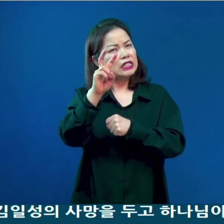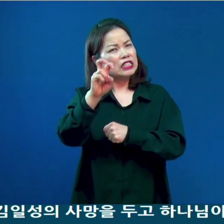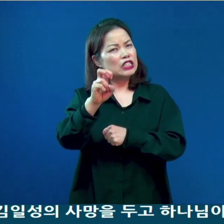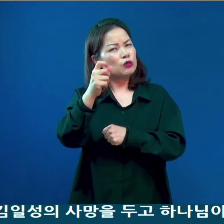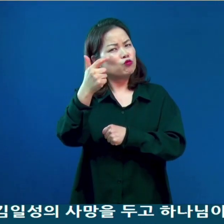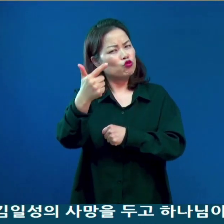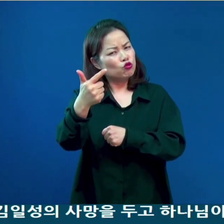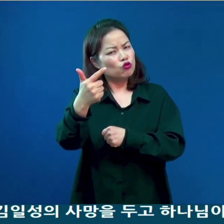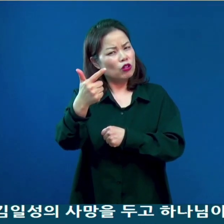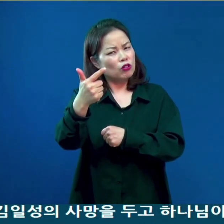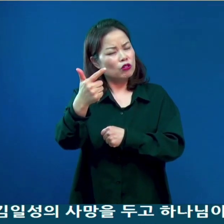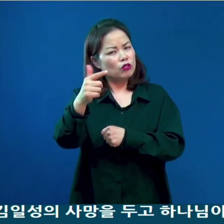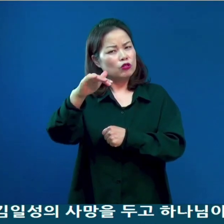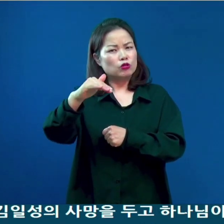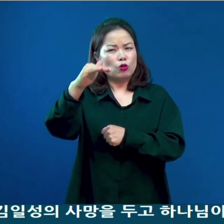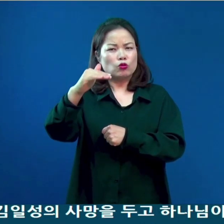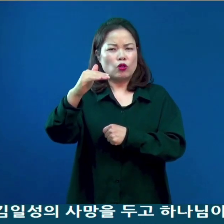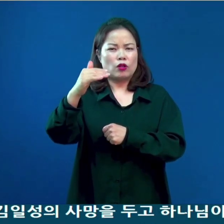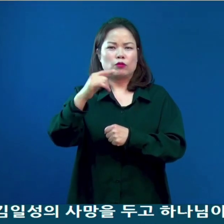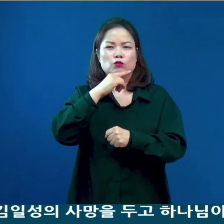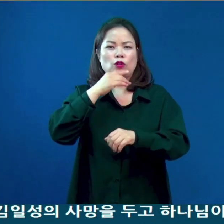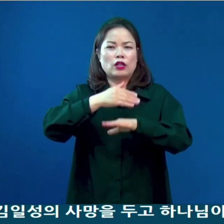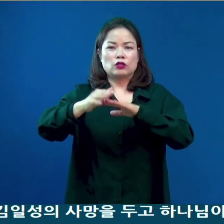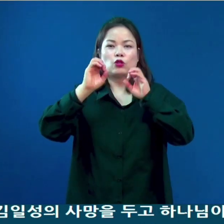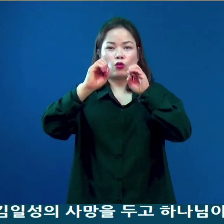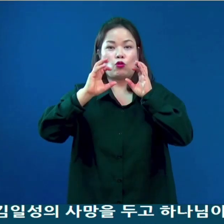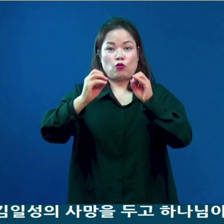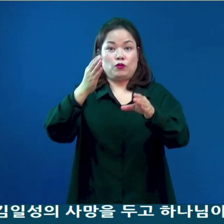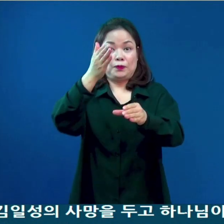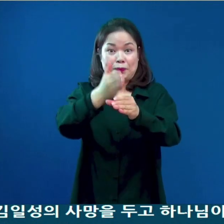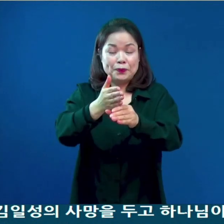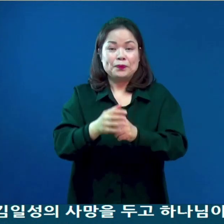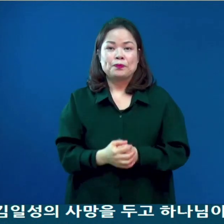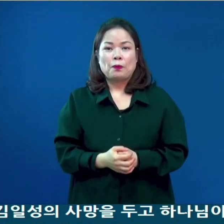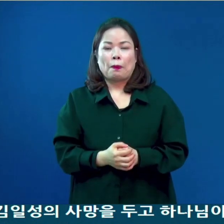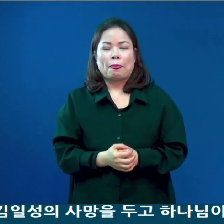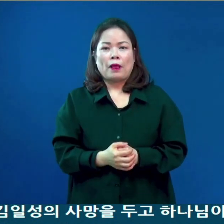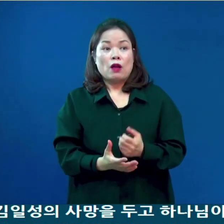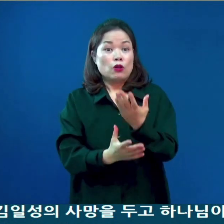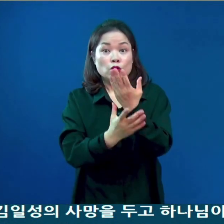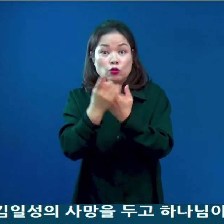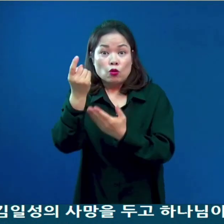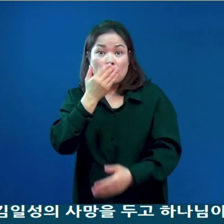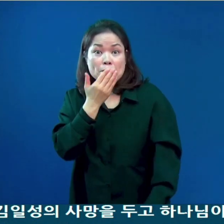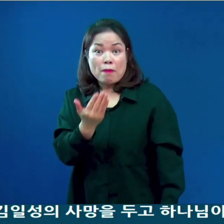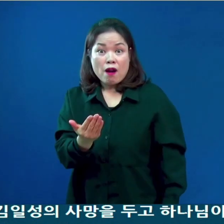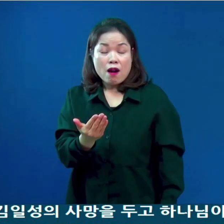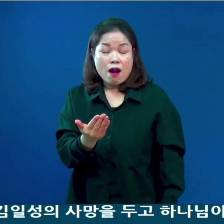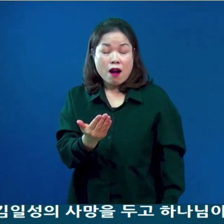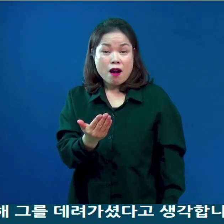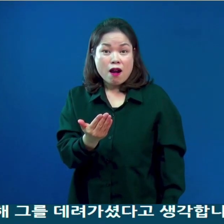이 북한 사역을 위해서 달려오고 있습니다. 그때만 하더라도 통일이 금방 될 줄 알았고